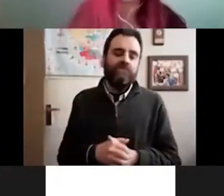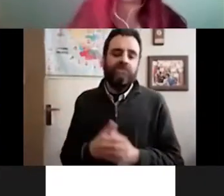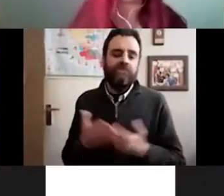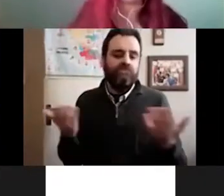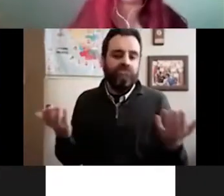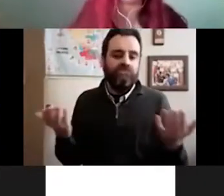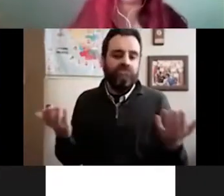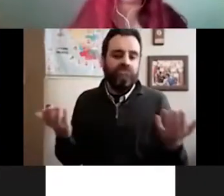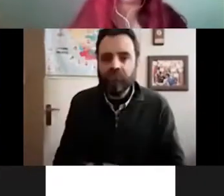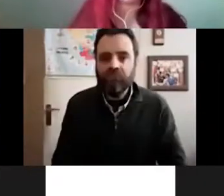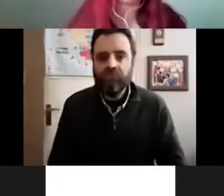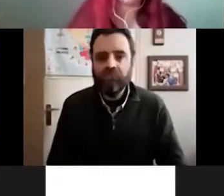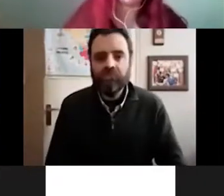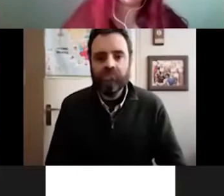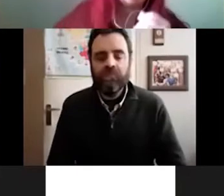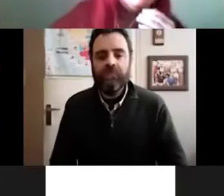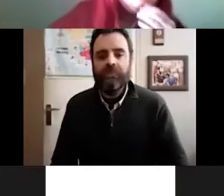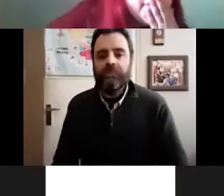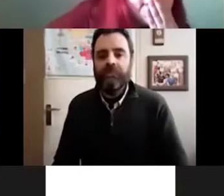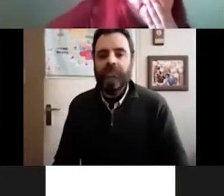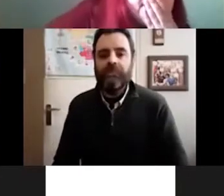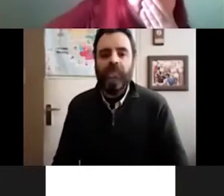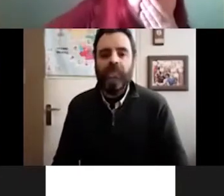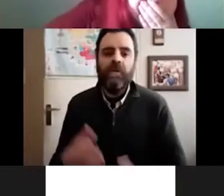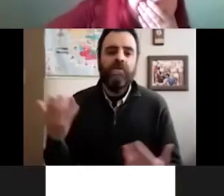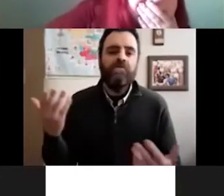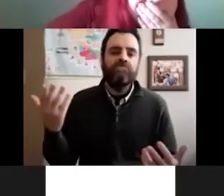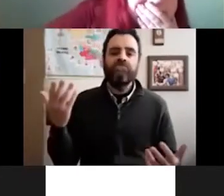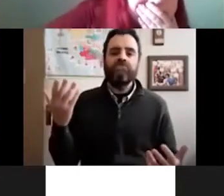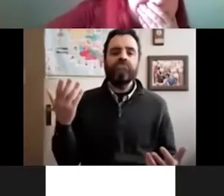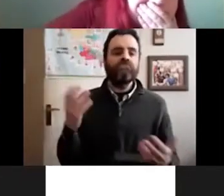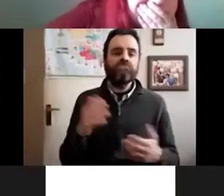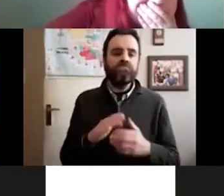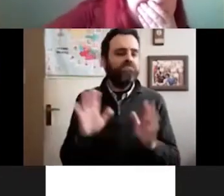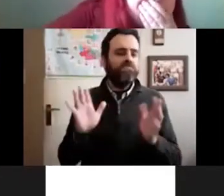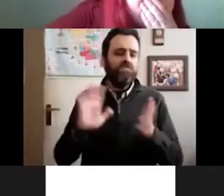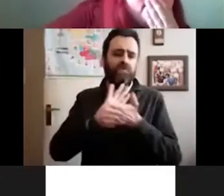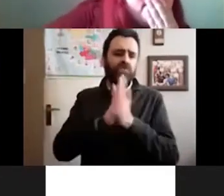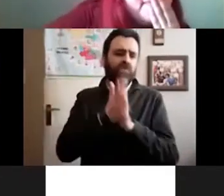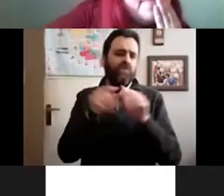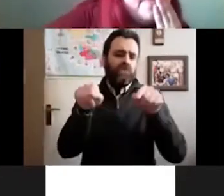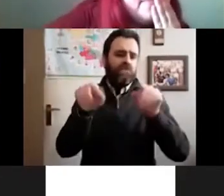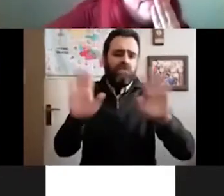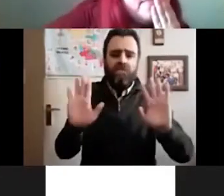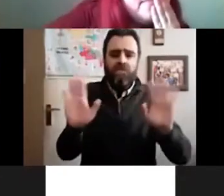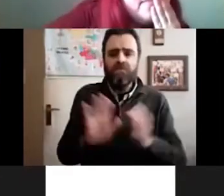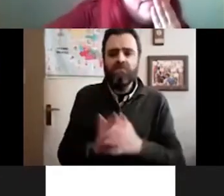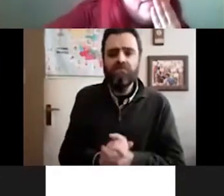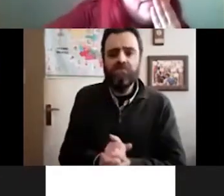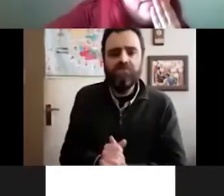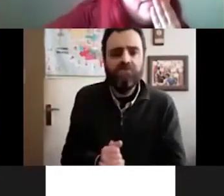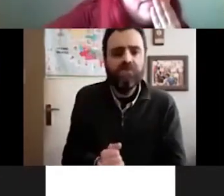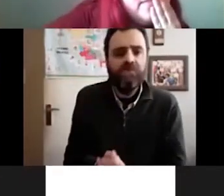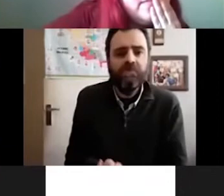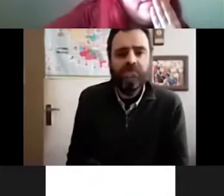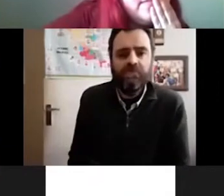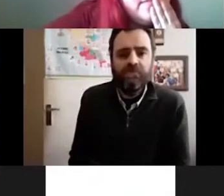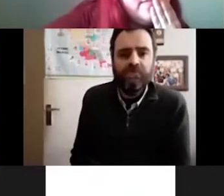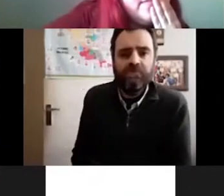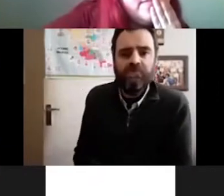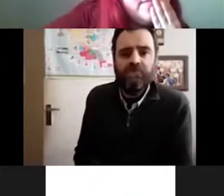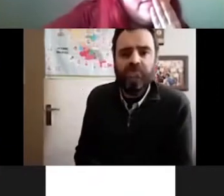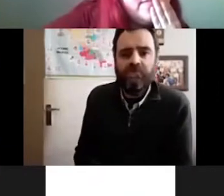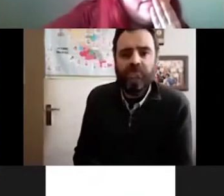había. Eso ha sido lo más complejo. pero acerca de